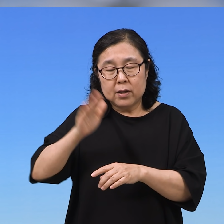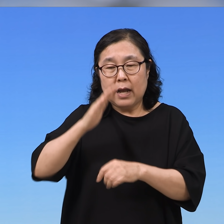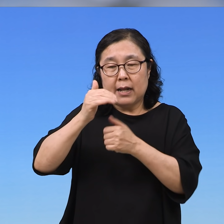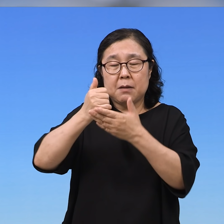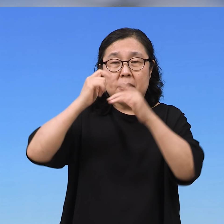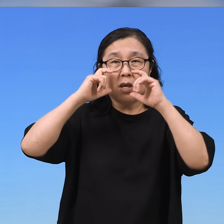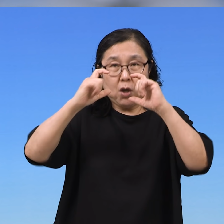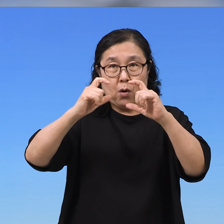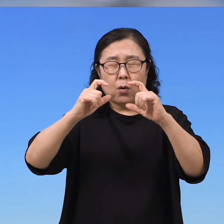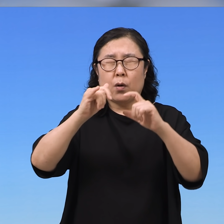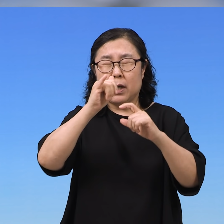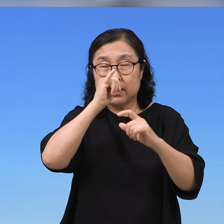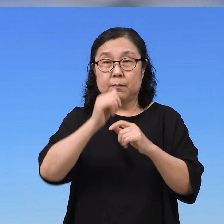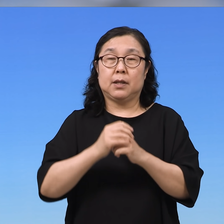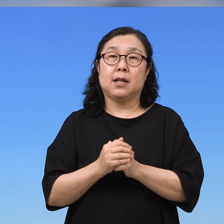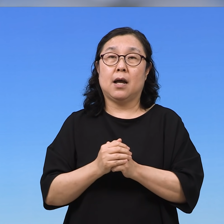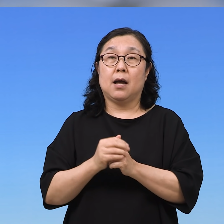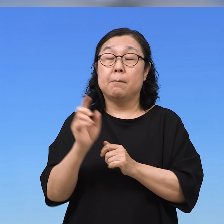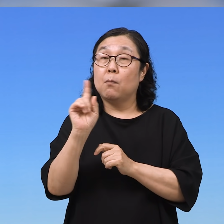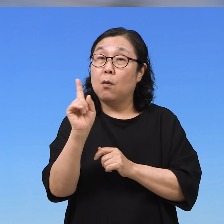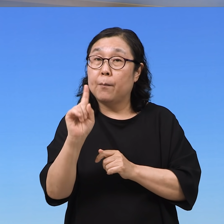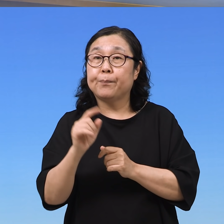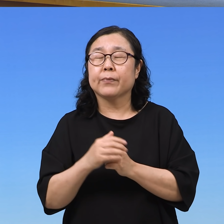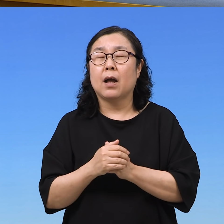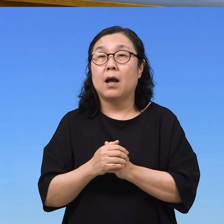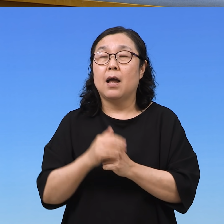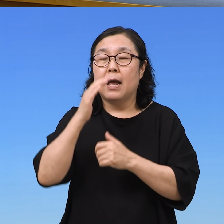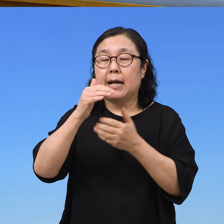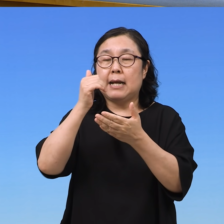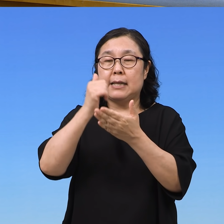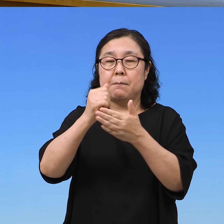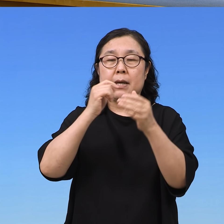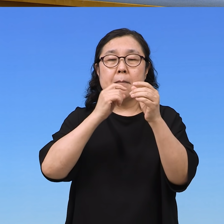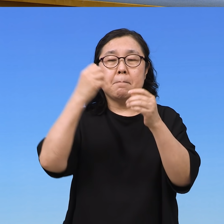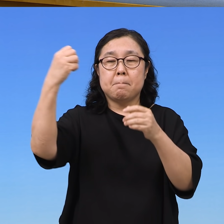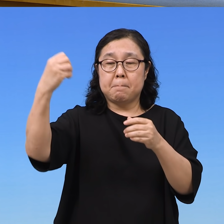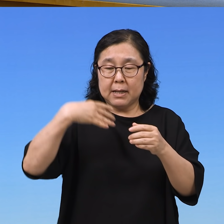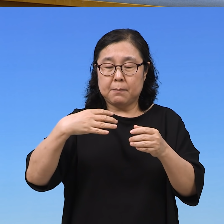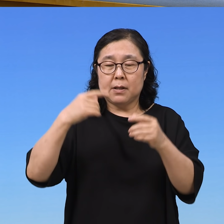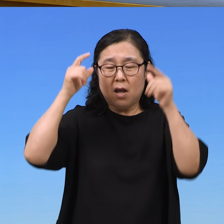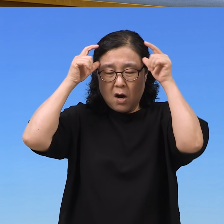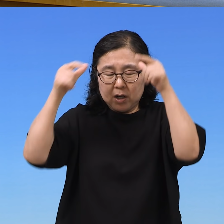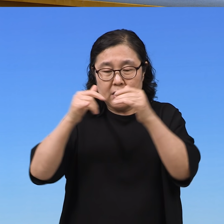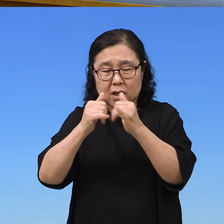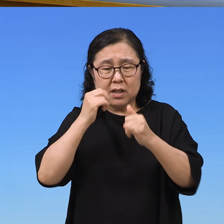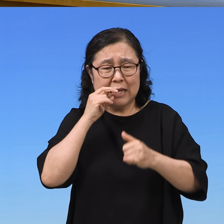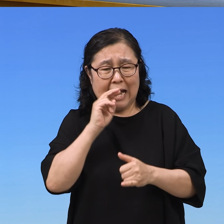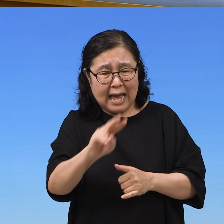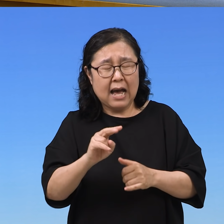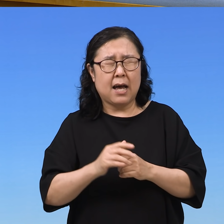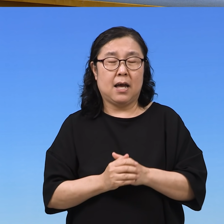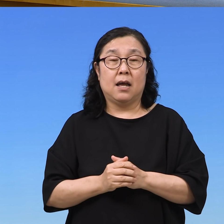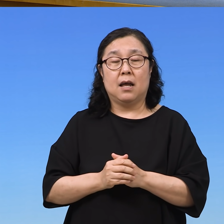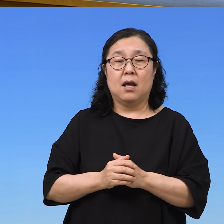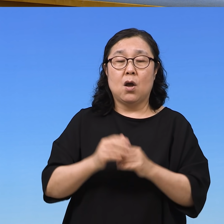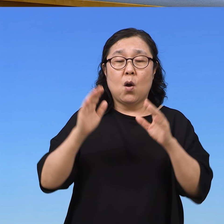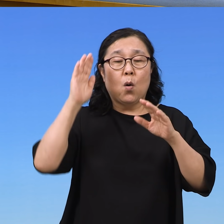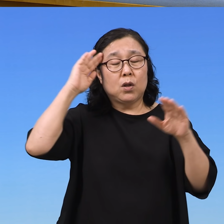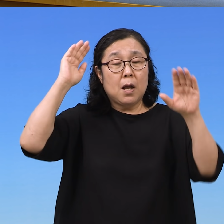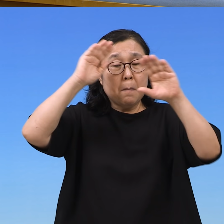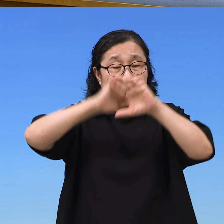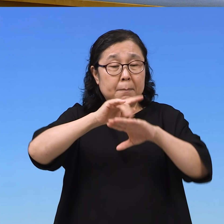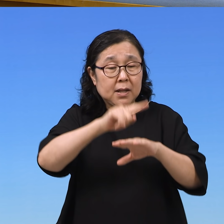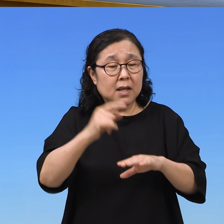그런데 하나님의 경고를 보세요. 바로 그 다음 나오는 20절에 하나님의 경고. 하나님은 이르시되 어리석은 자여 오늘